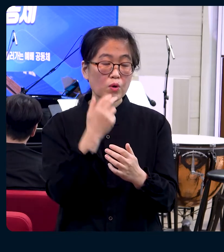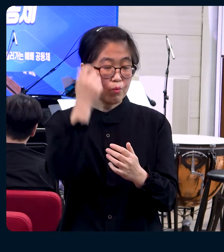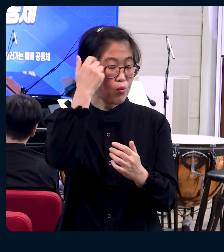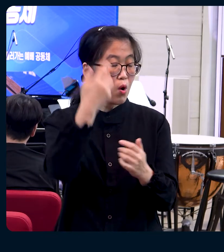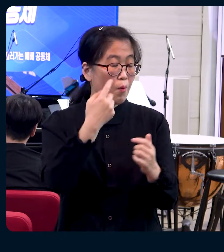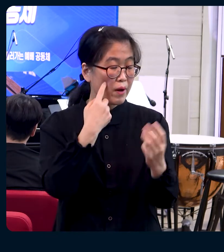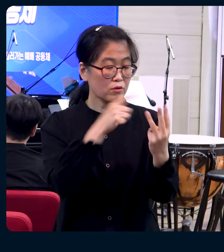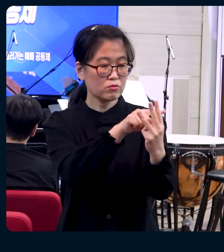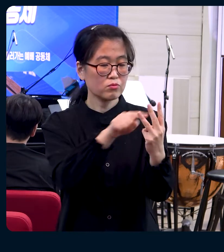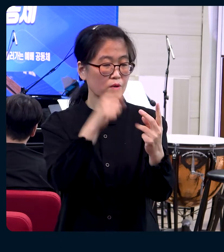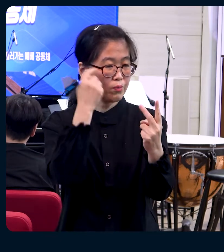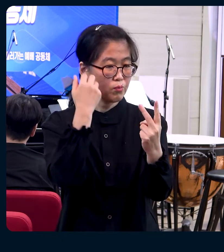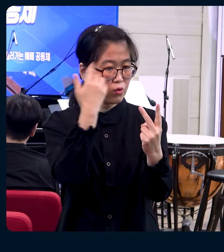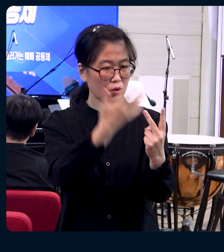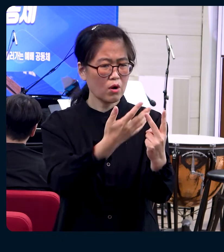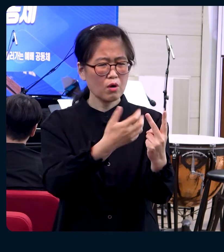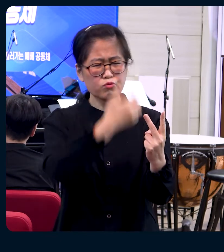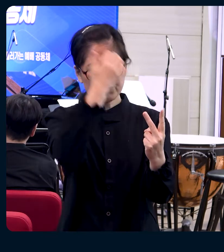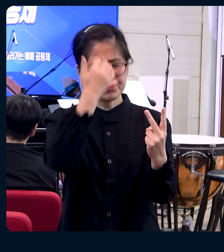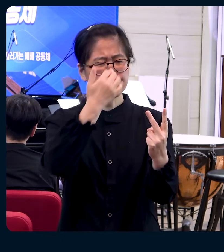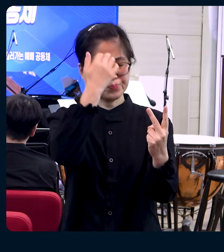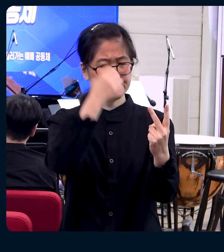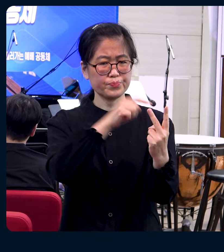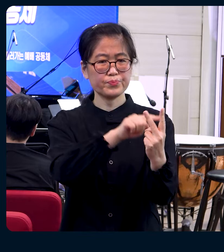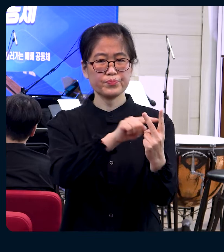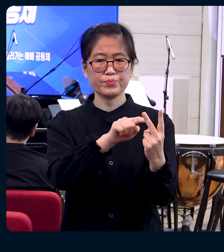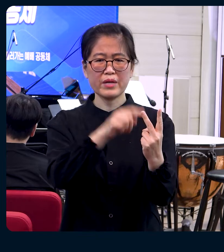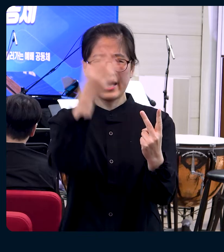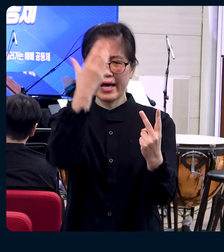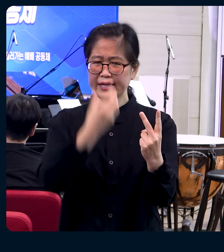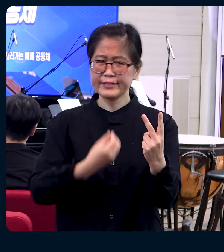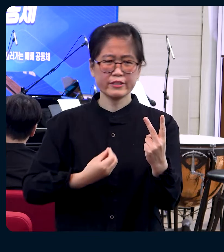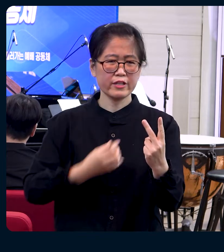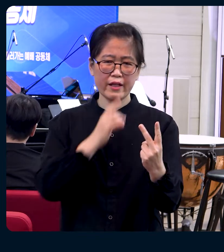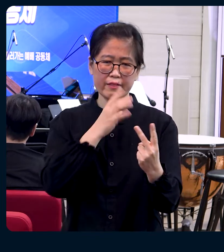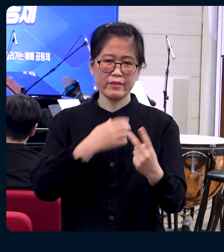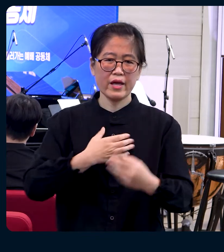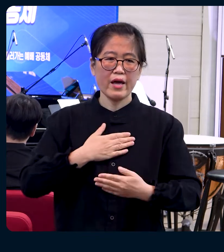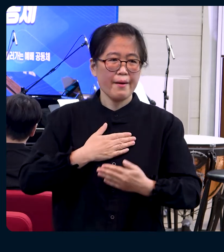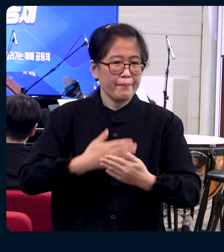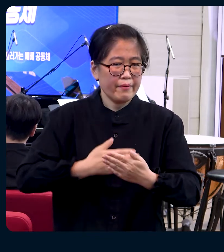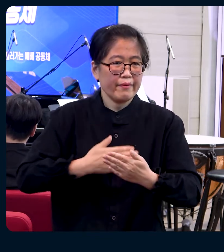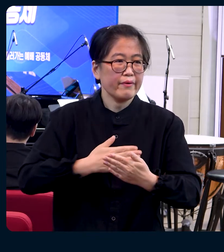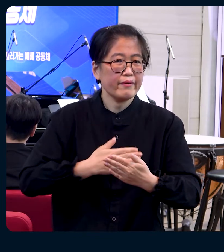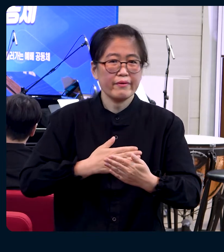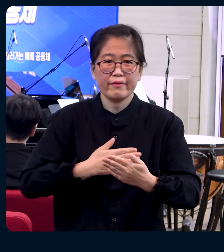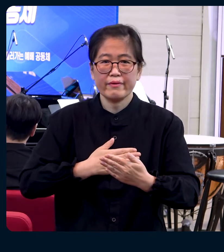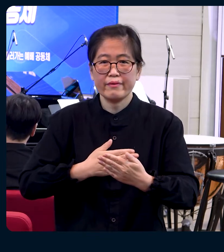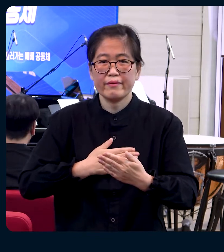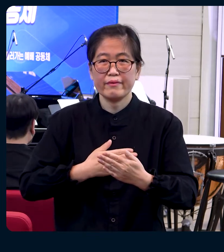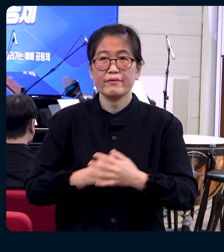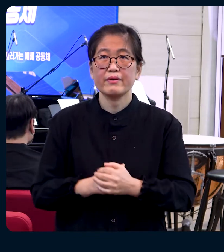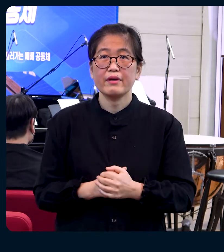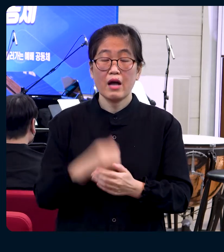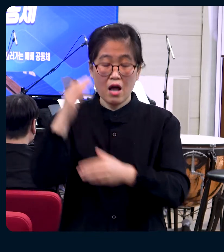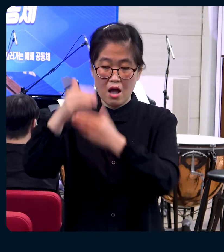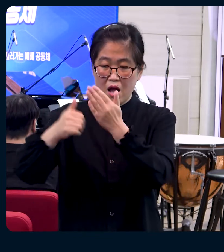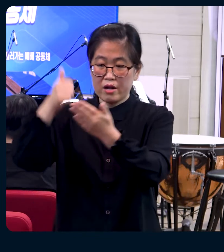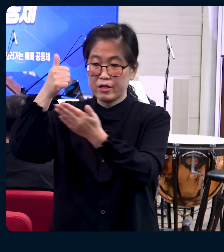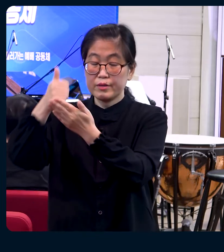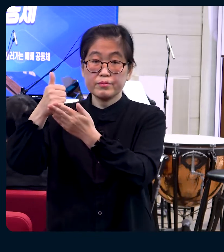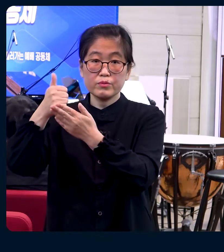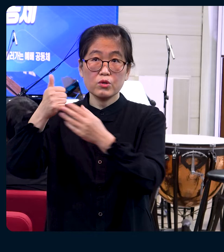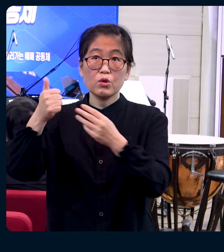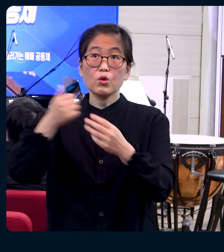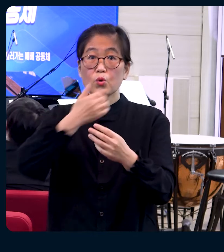너희들 왜 이렇게 근심이 많냐? 그랬더니 꿈을 꾸었는데 해석이 안 돼서 불안해서 견딜 수가 없다고. 그때